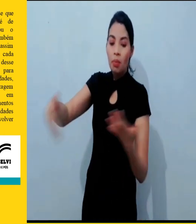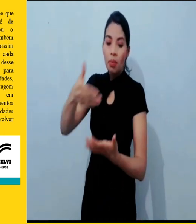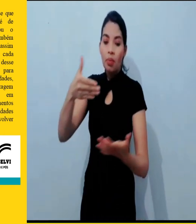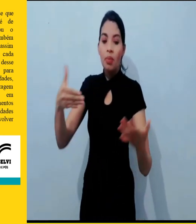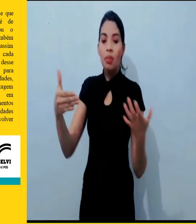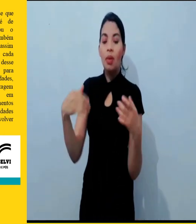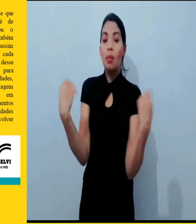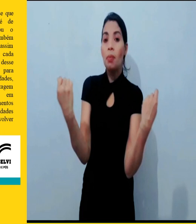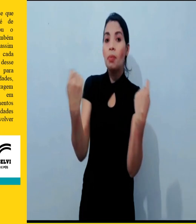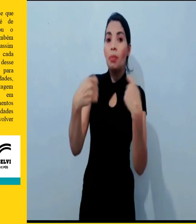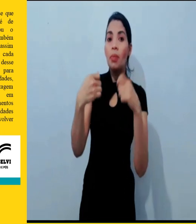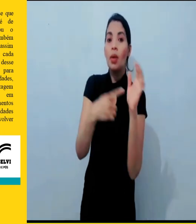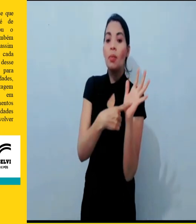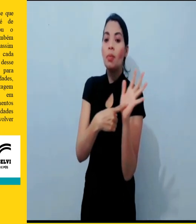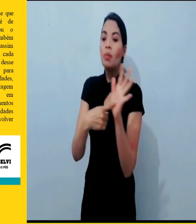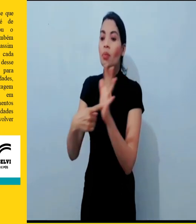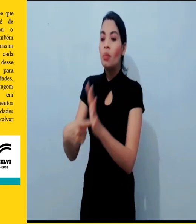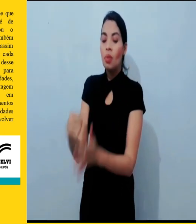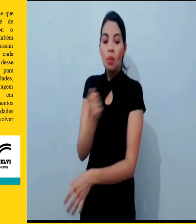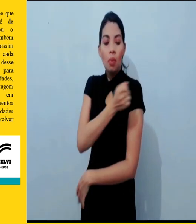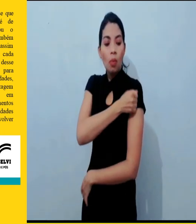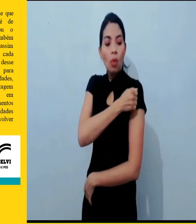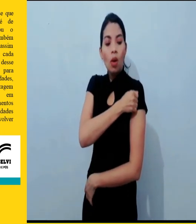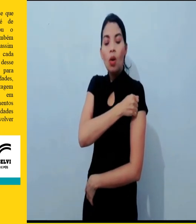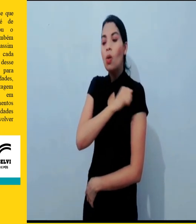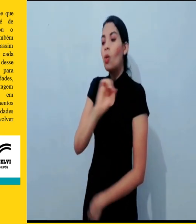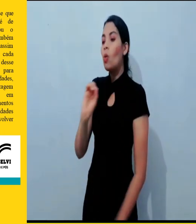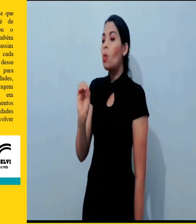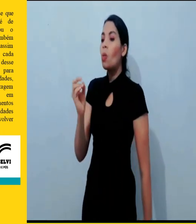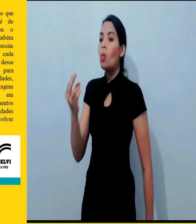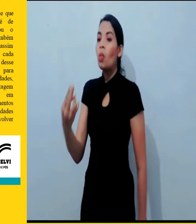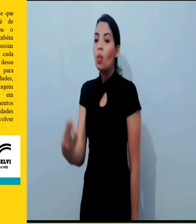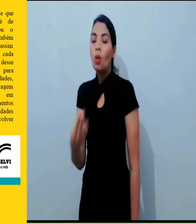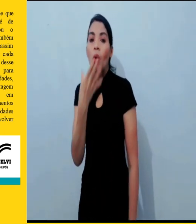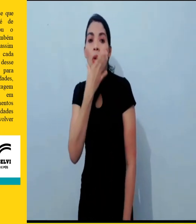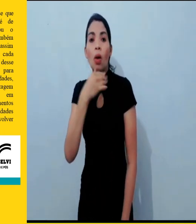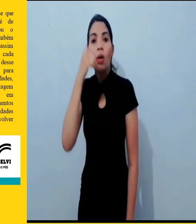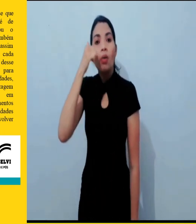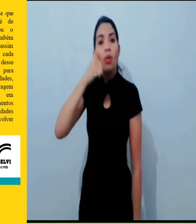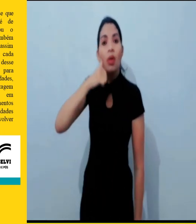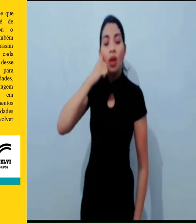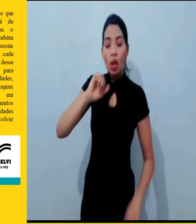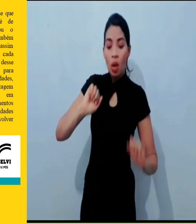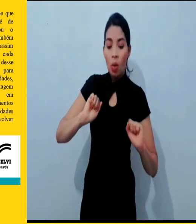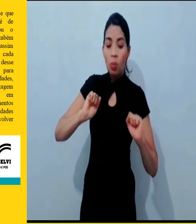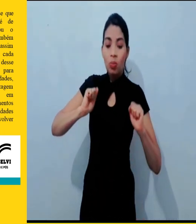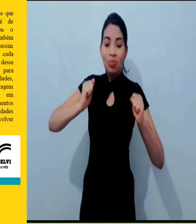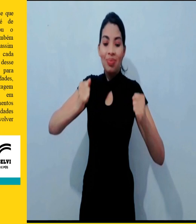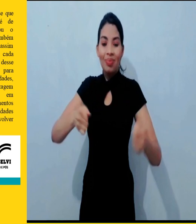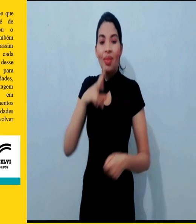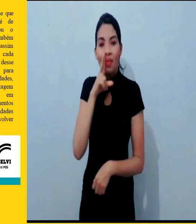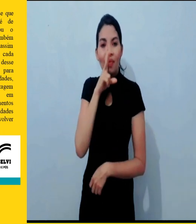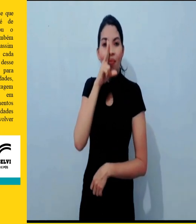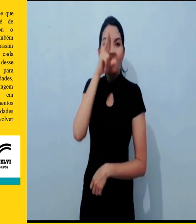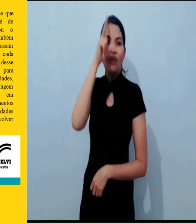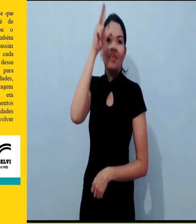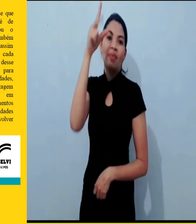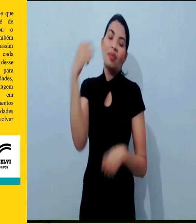mostrar àquele aluno ou aluna que com força de vontade e garra poderemos nos tornar